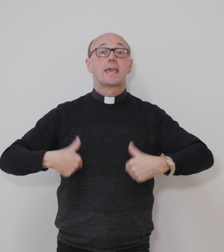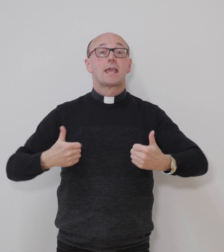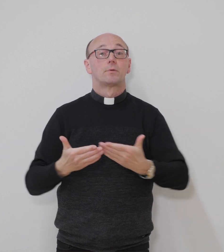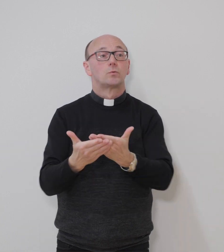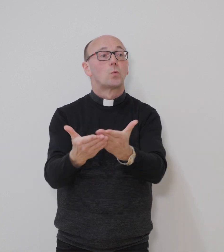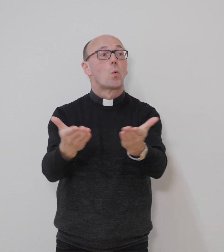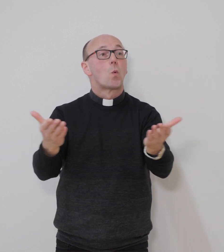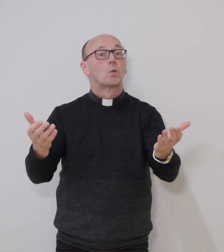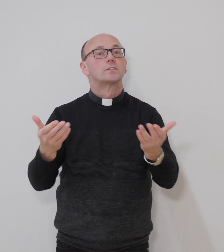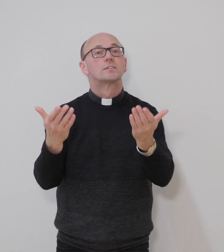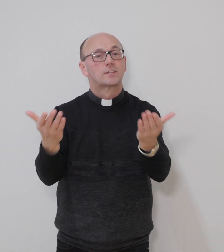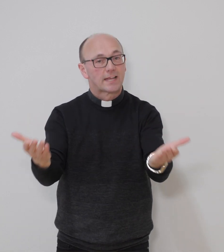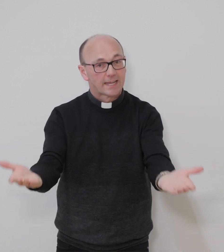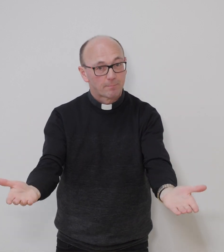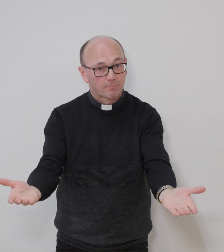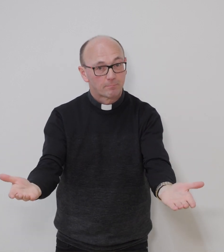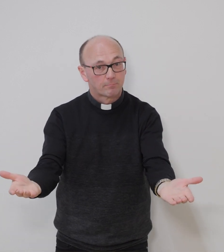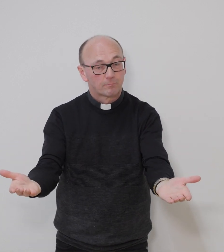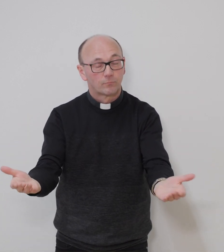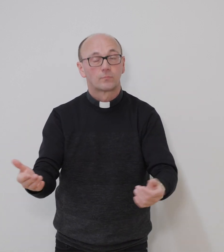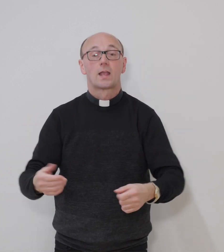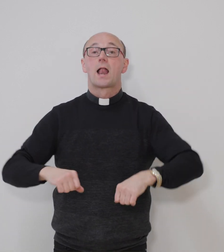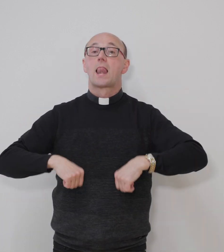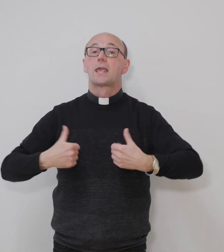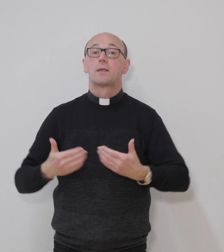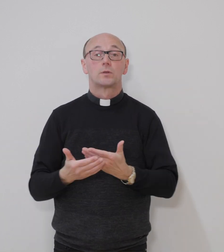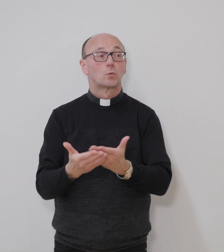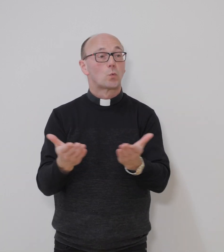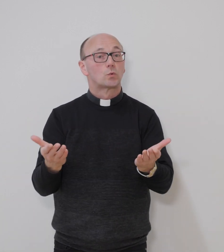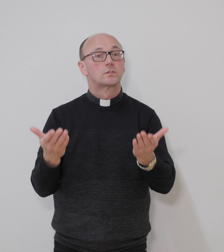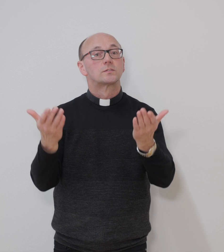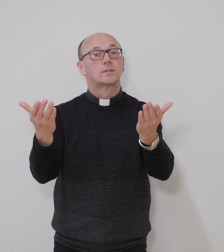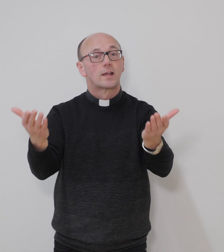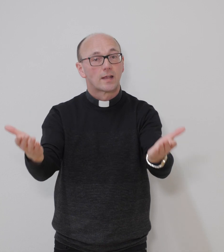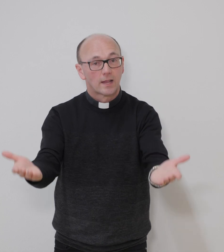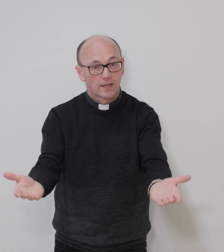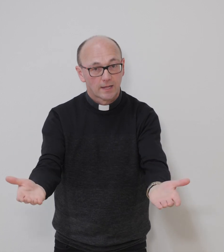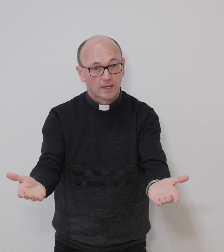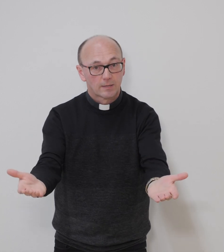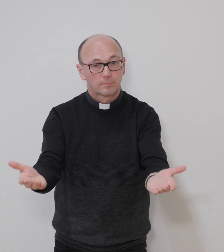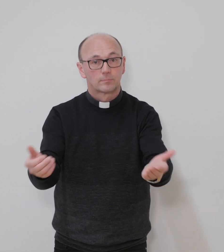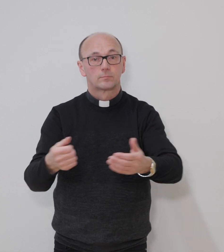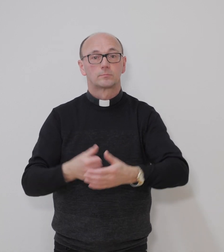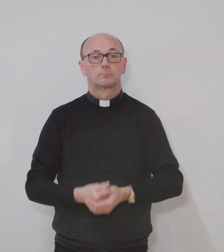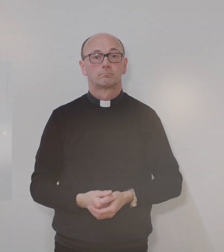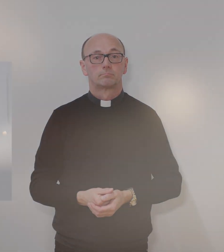nicht fallen, nicht wanken und nicht